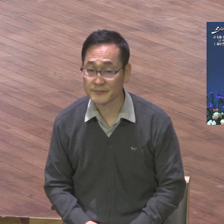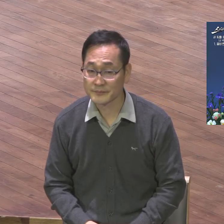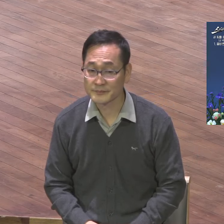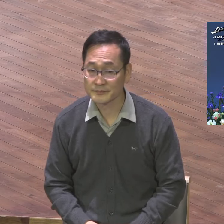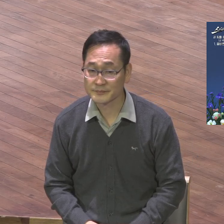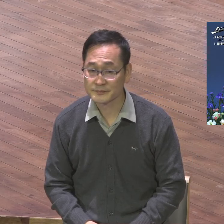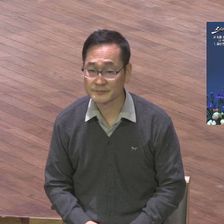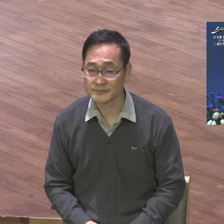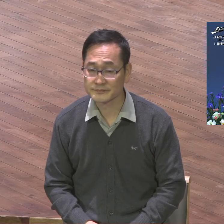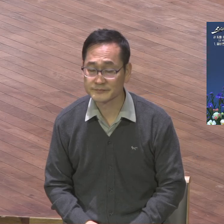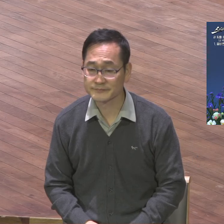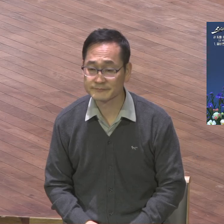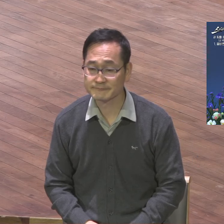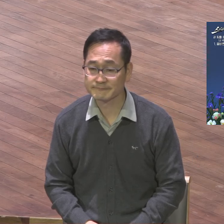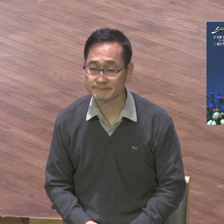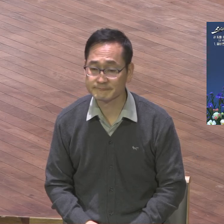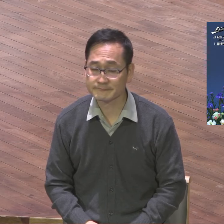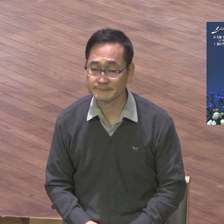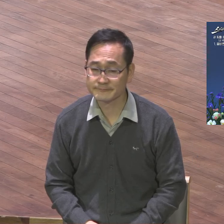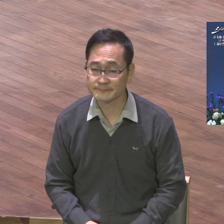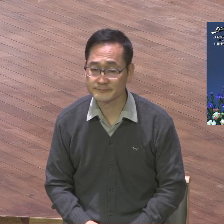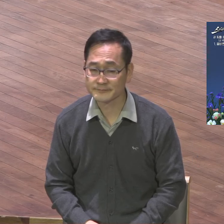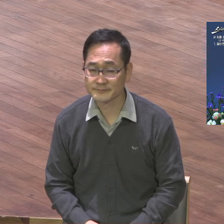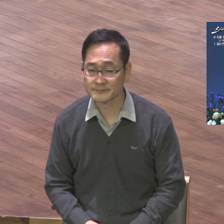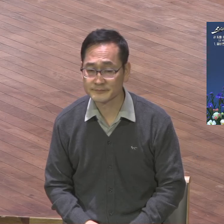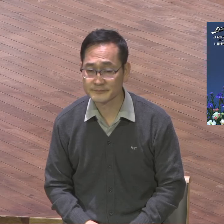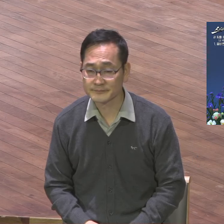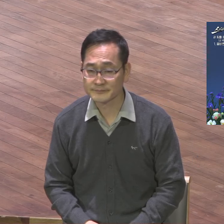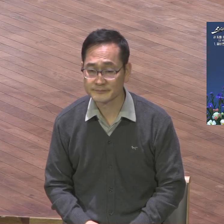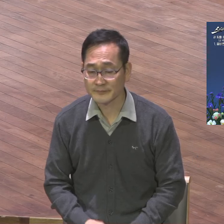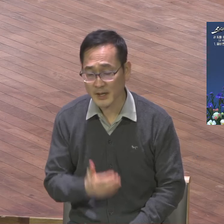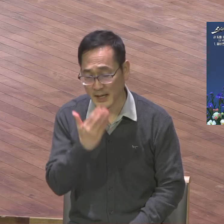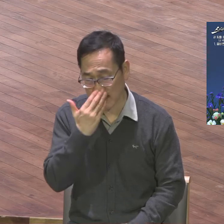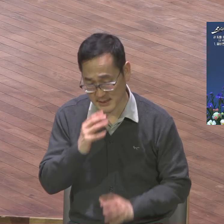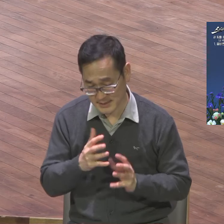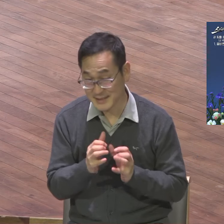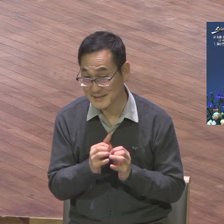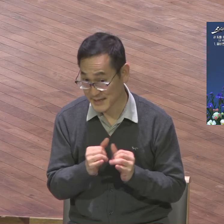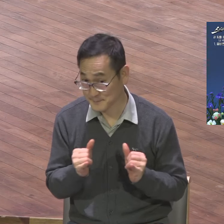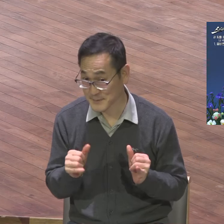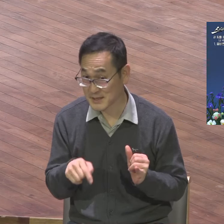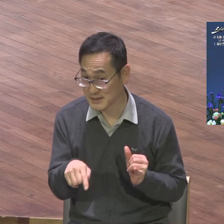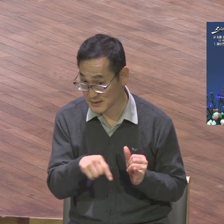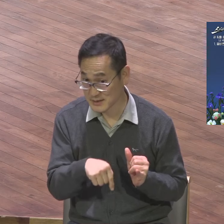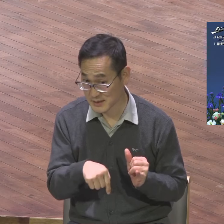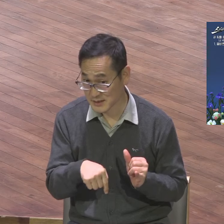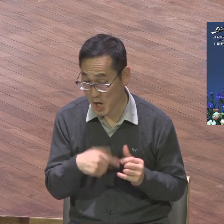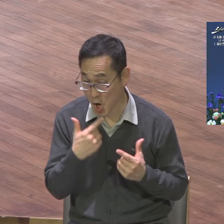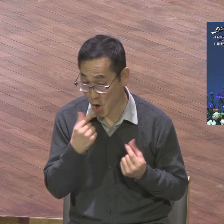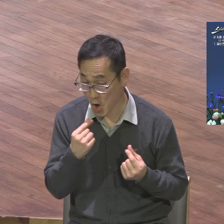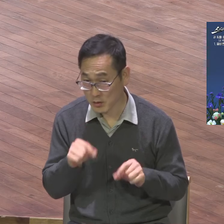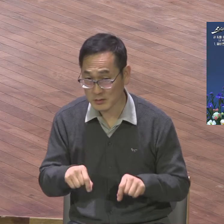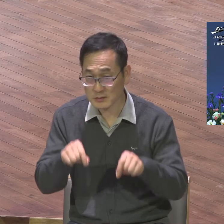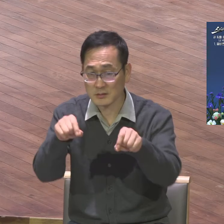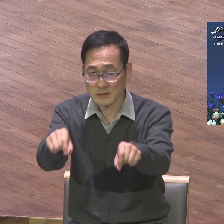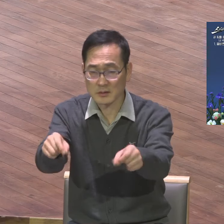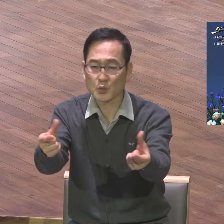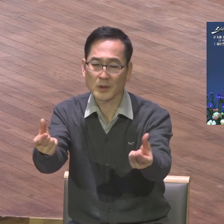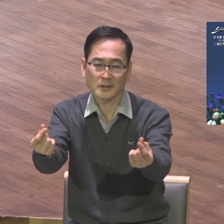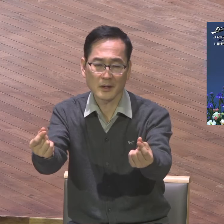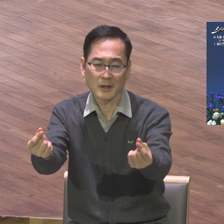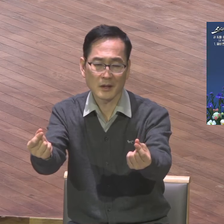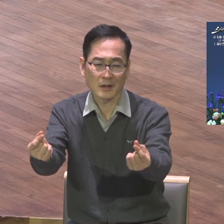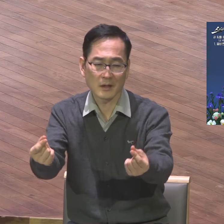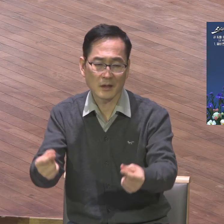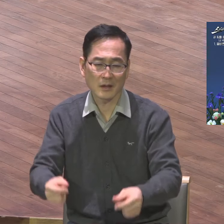자, 이런 상황 비단 이스라엘 백성들뿐만 아니라 지금 우리의 현실이 그래요. 우리의